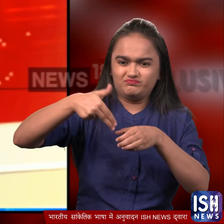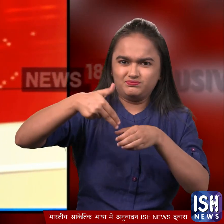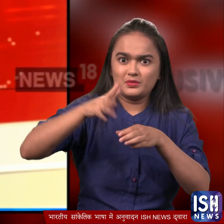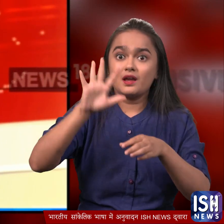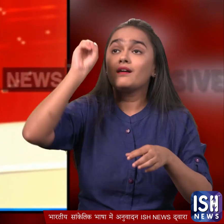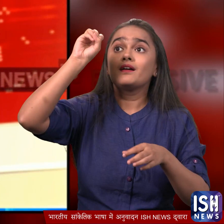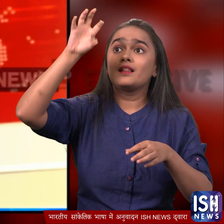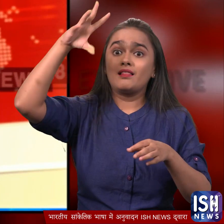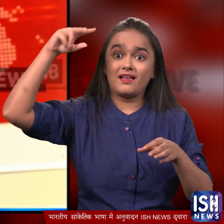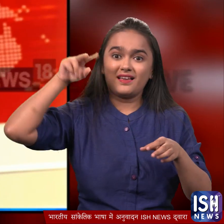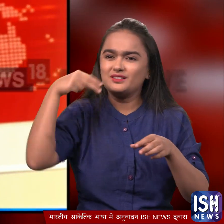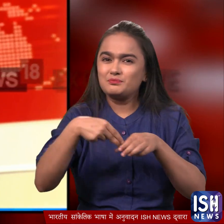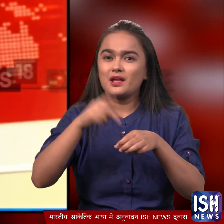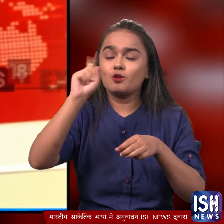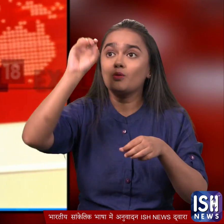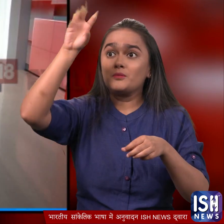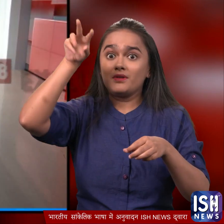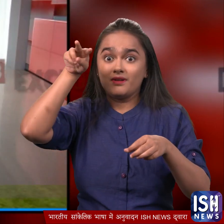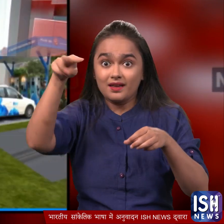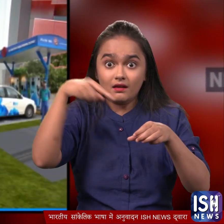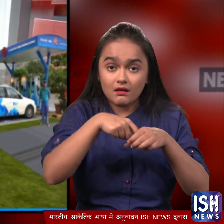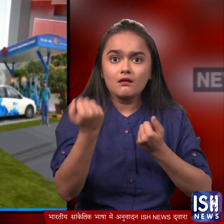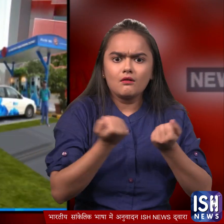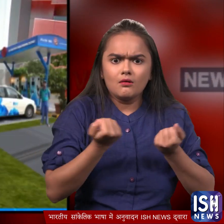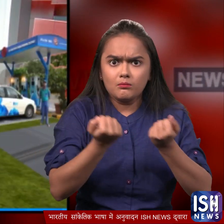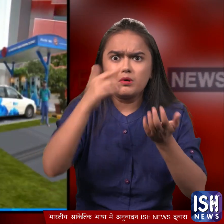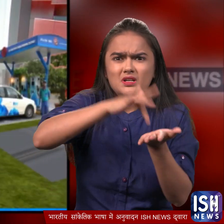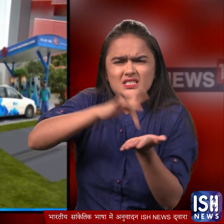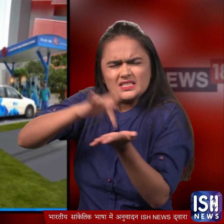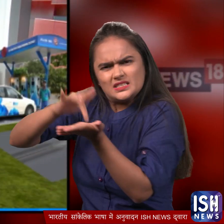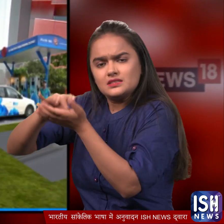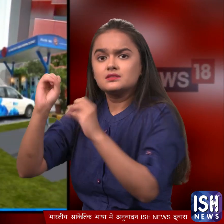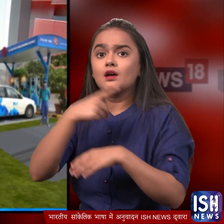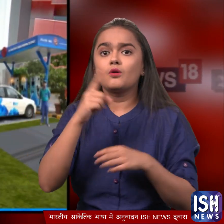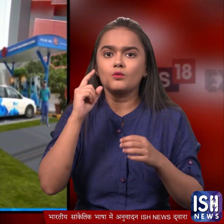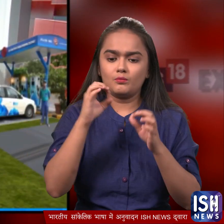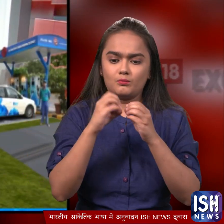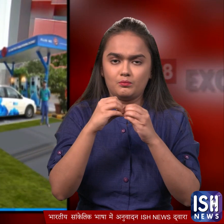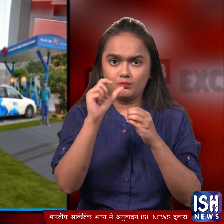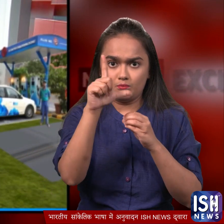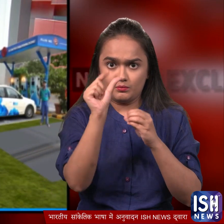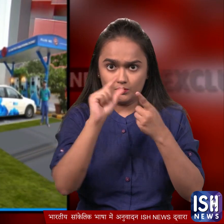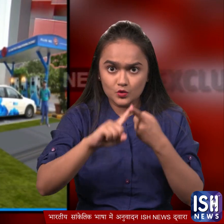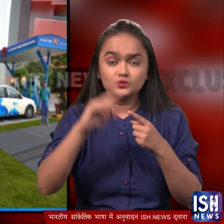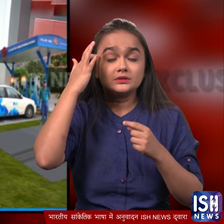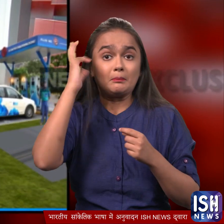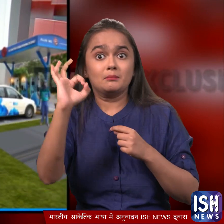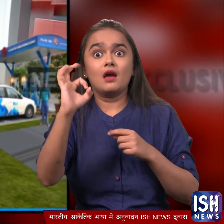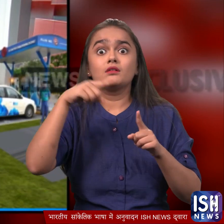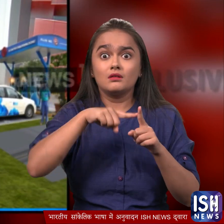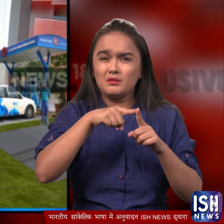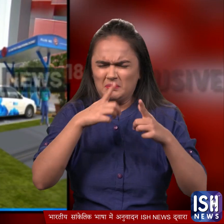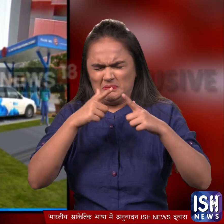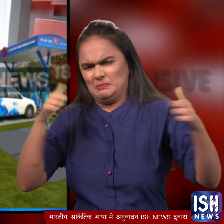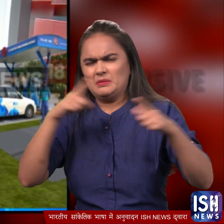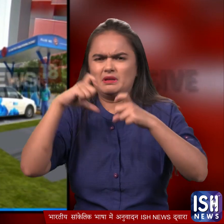एक बड़ा नेटवर्क तैयार करेगी, जिसके लिए ब्लू स्मार्ट नाम की कंपनी से करार किया गया। ब्लू स्मार्ट चार्जिंग स्टेशन